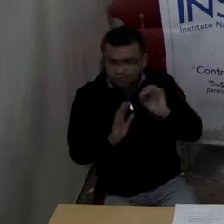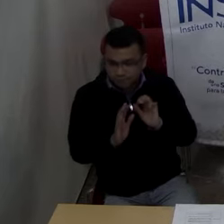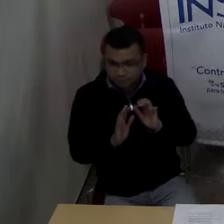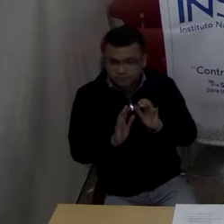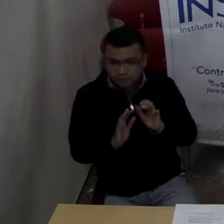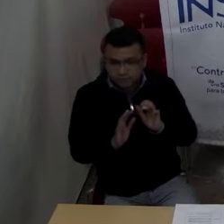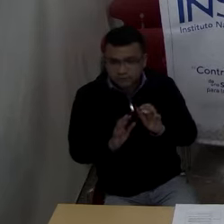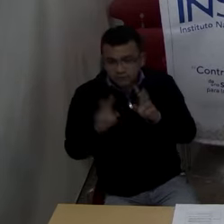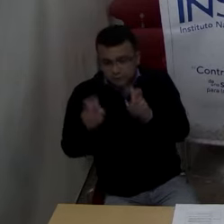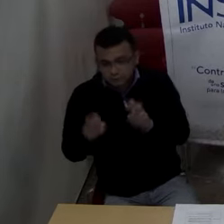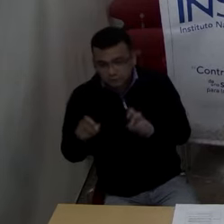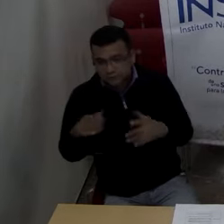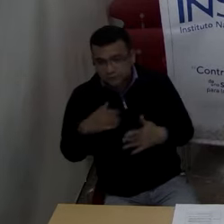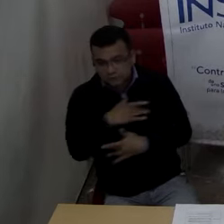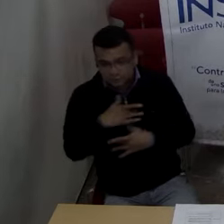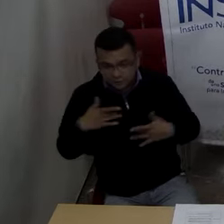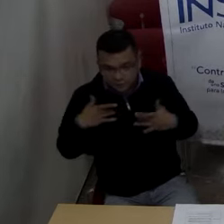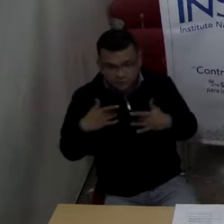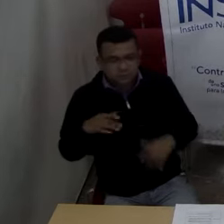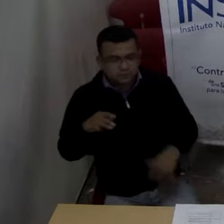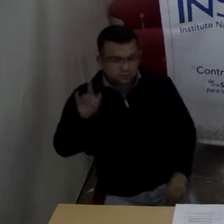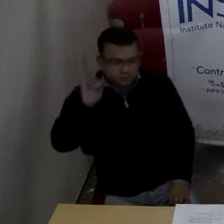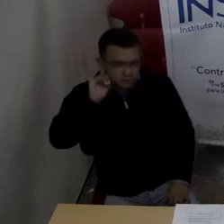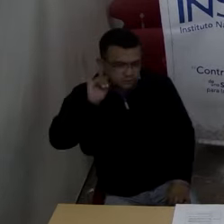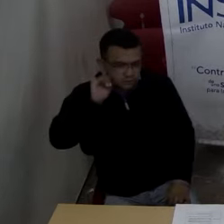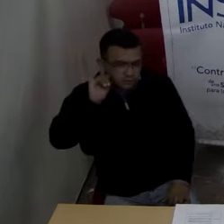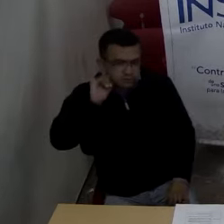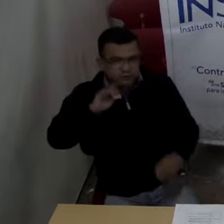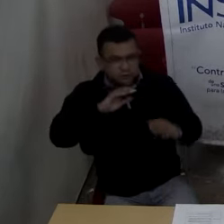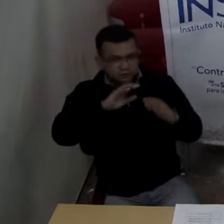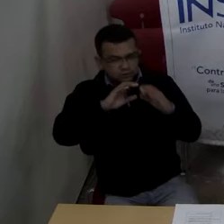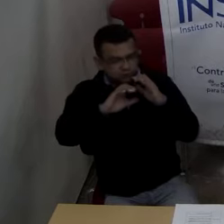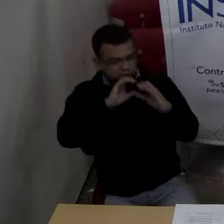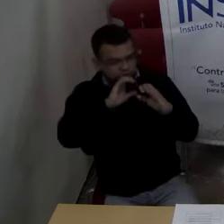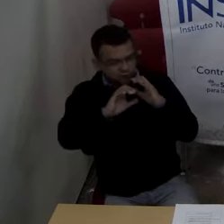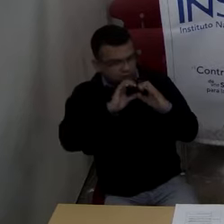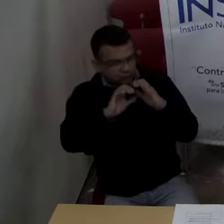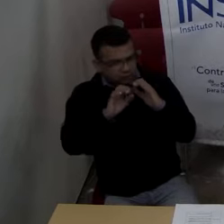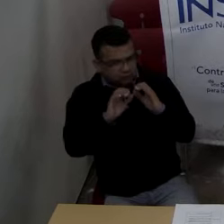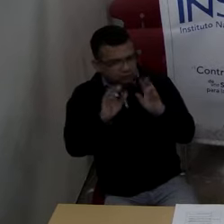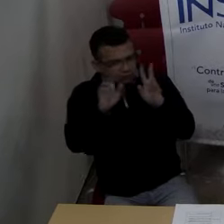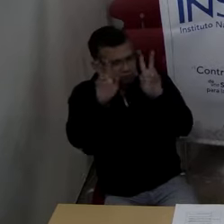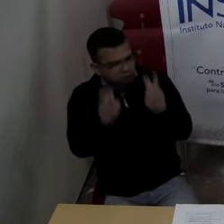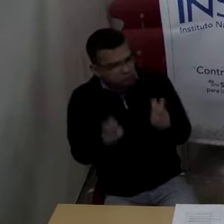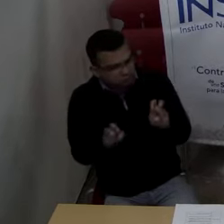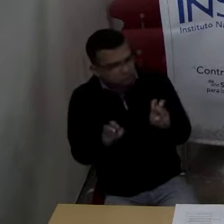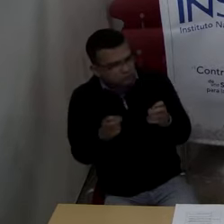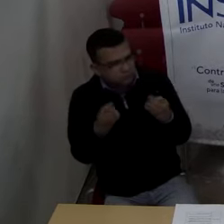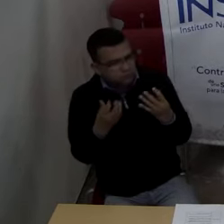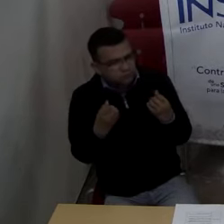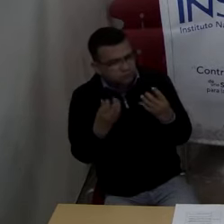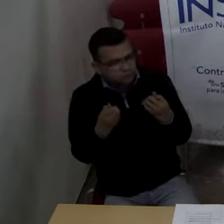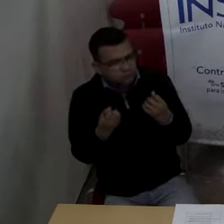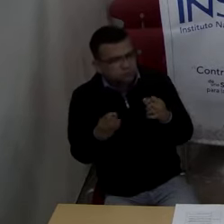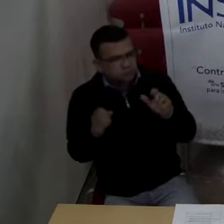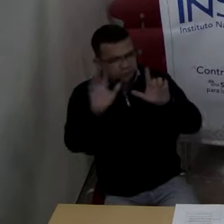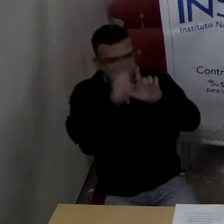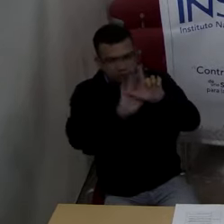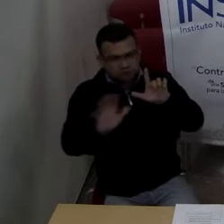de salud auditiva y comunicativa se programaron para el 2014 5 sesiones. Las